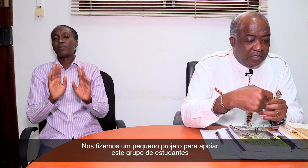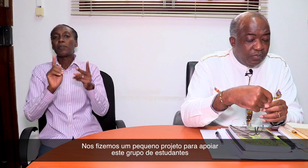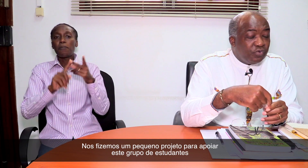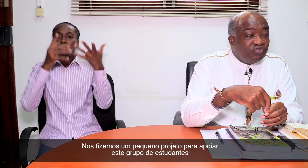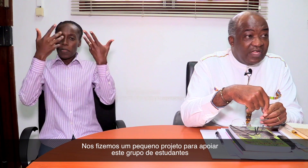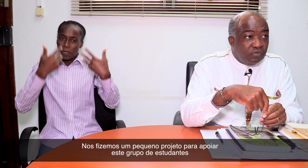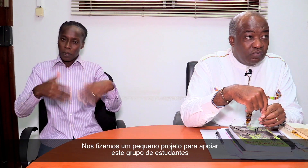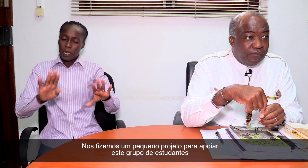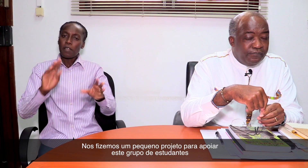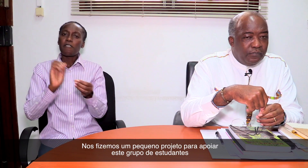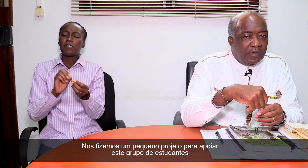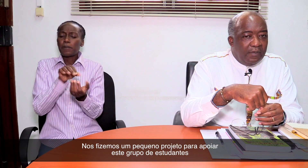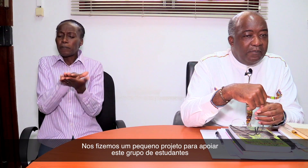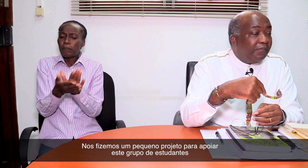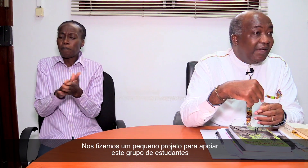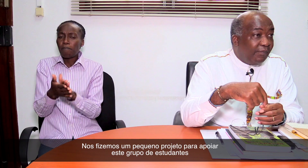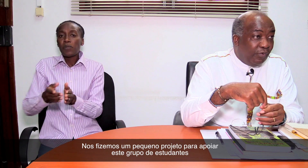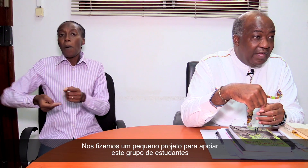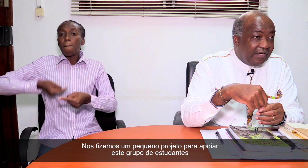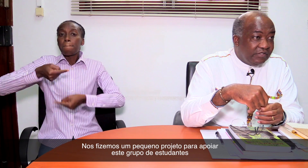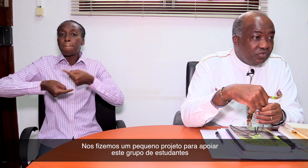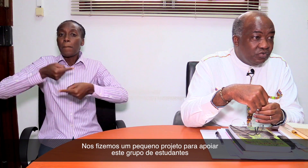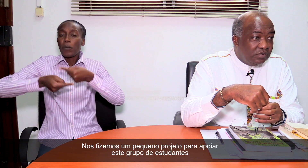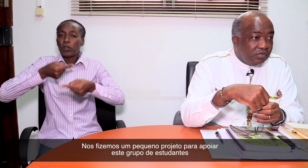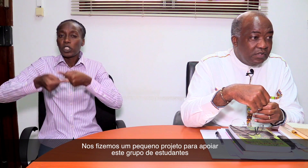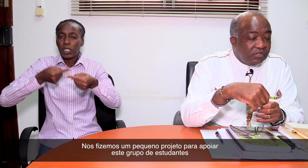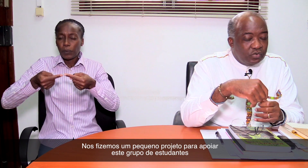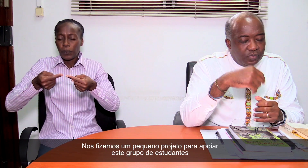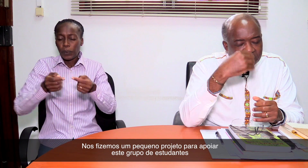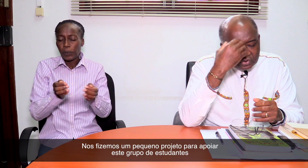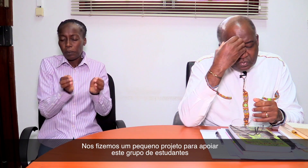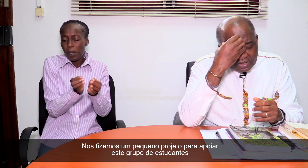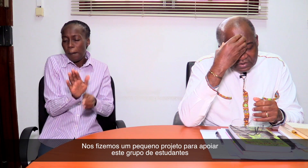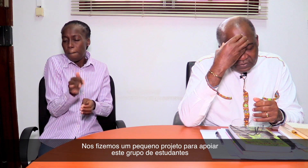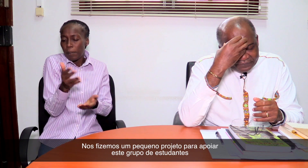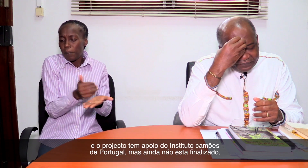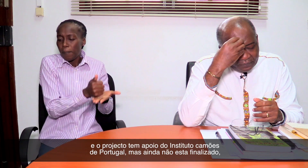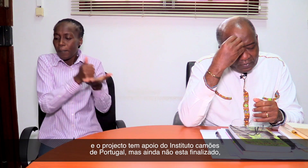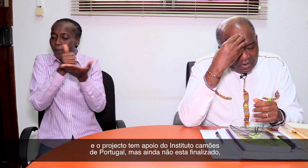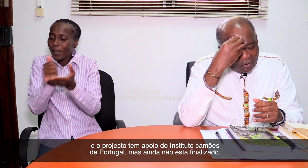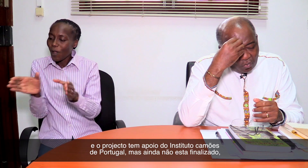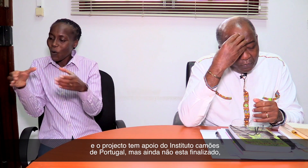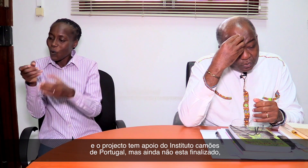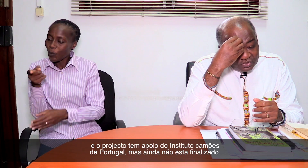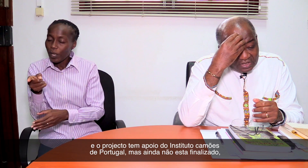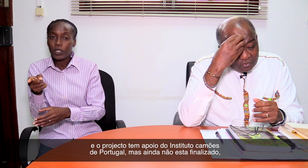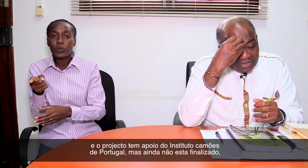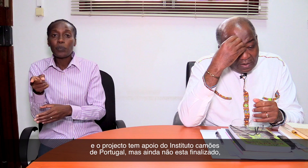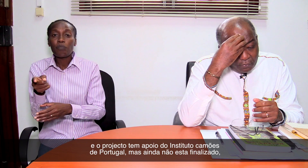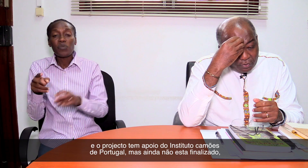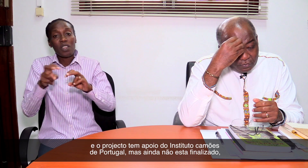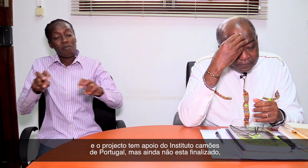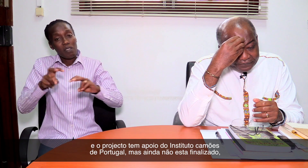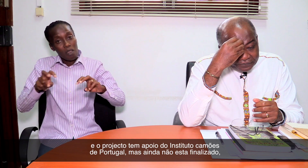um pequeno projeto para apoiar este grupo de estudantes. O projeto